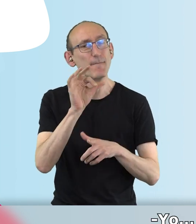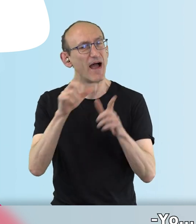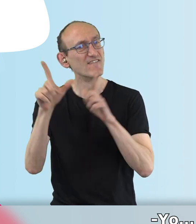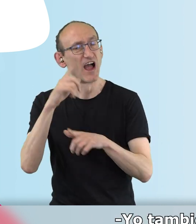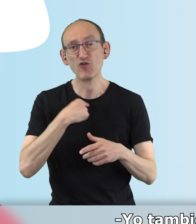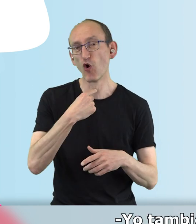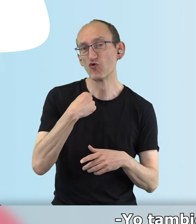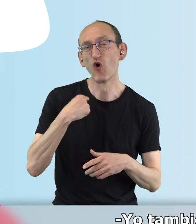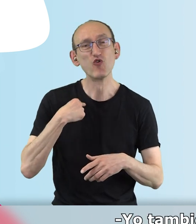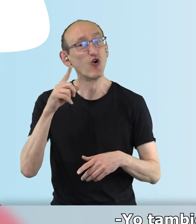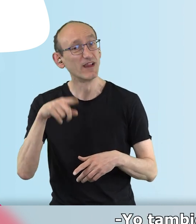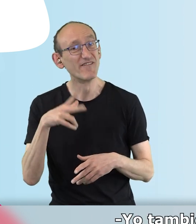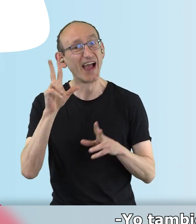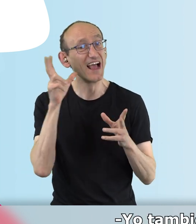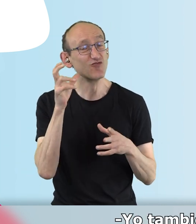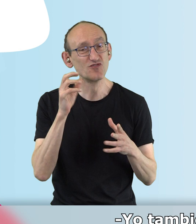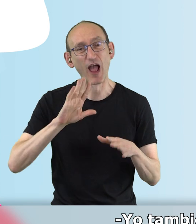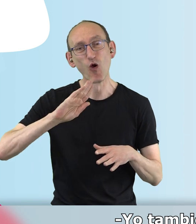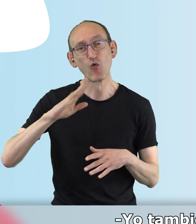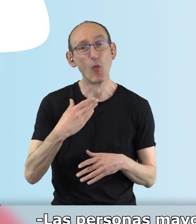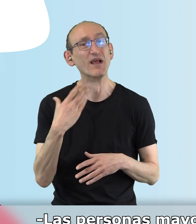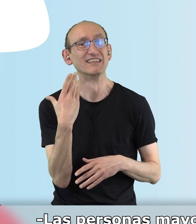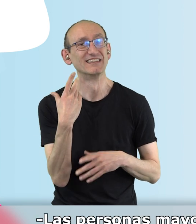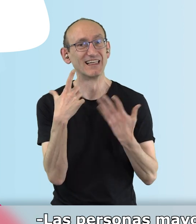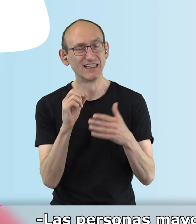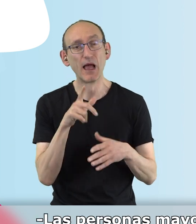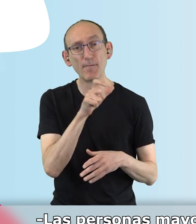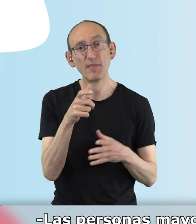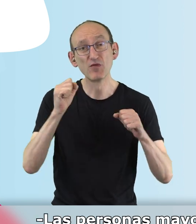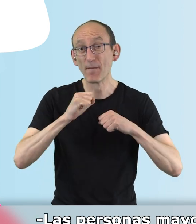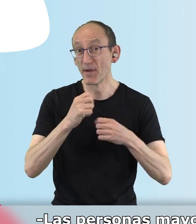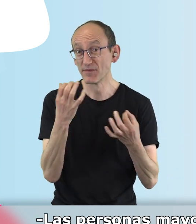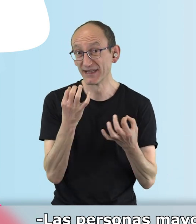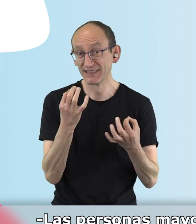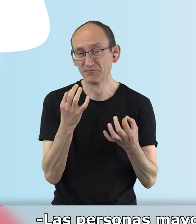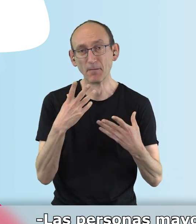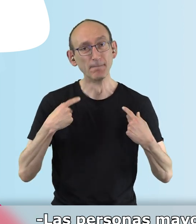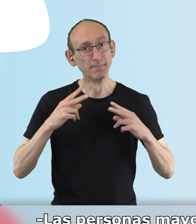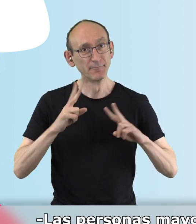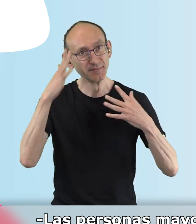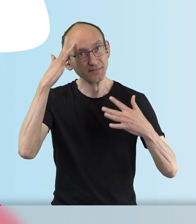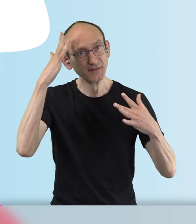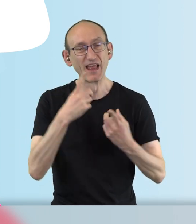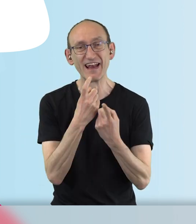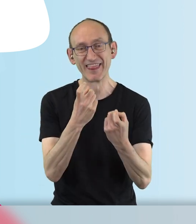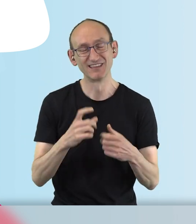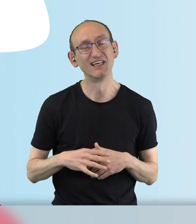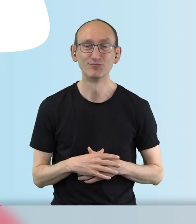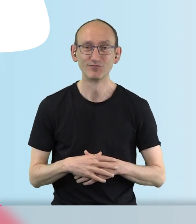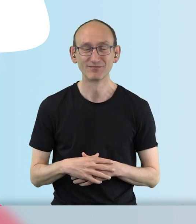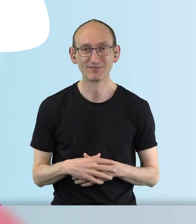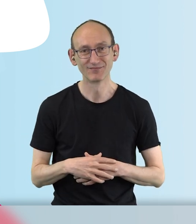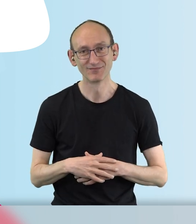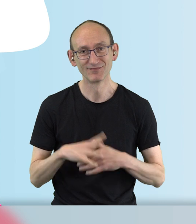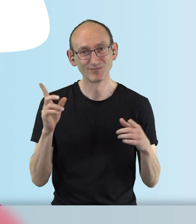viajar. Yo también. Escucho el Club de los 60. Las personas mayores necesitan seguir teniendo ilusión de vivir.